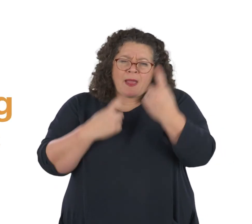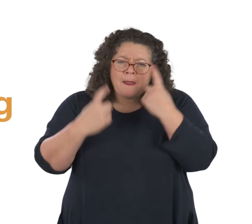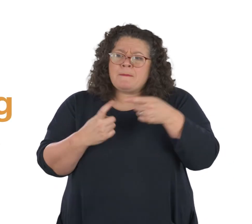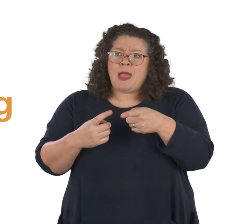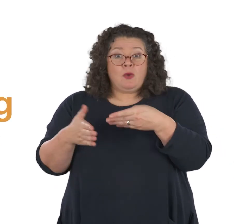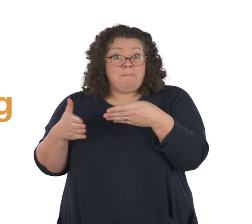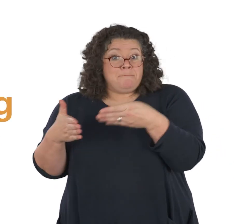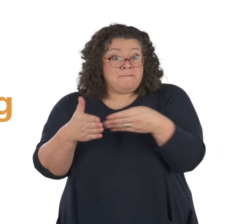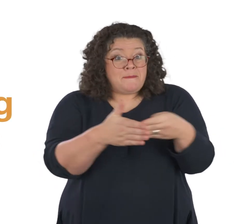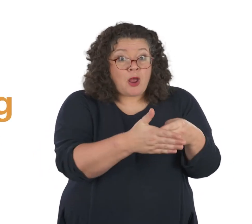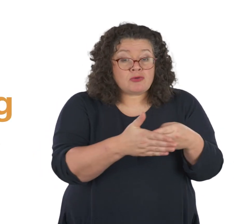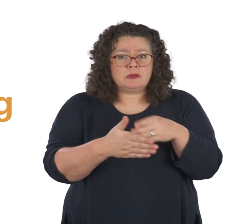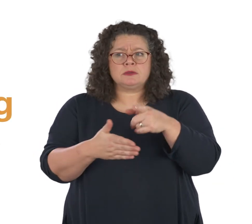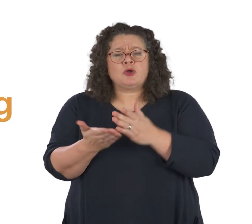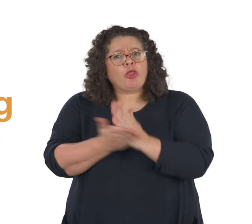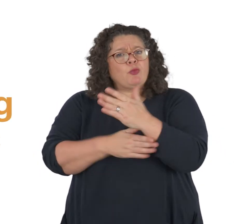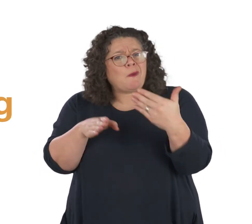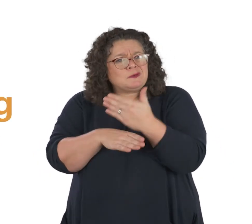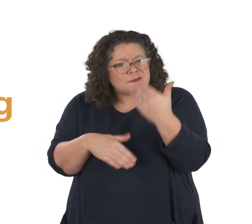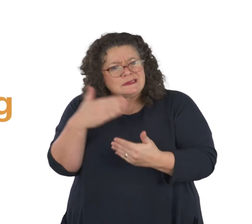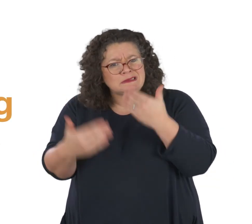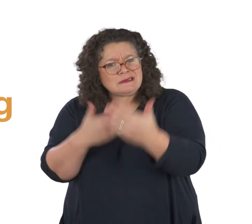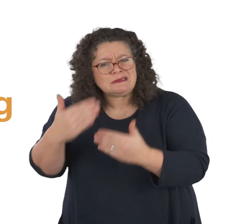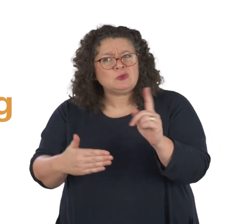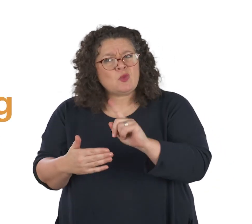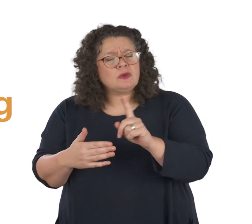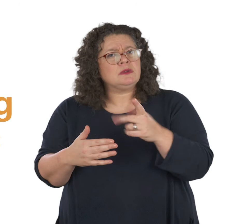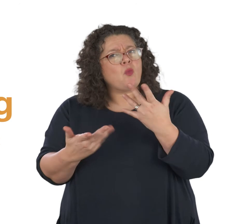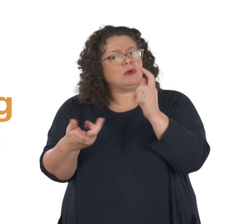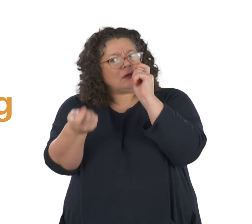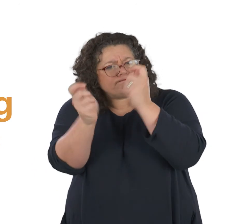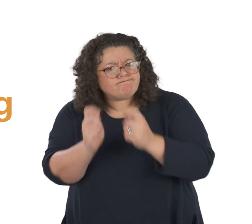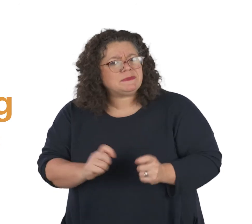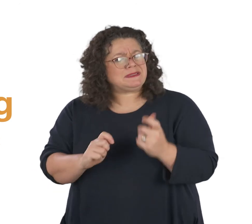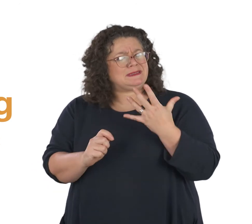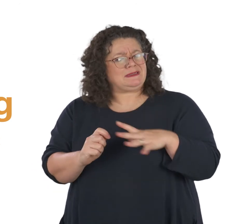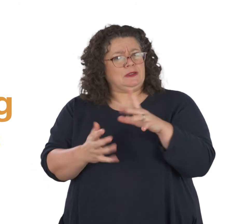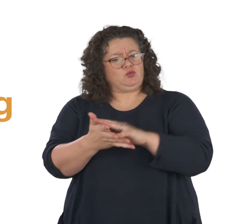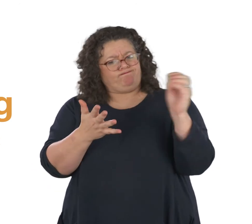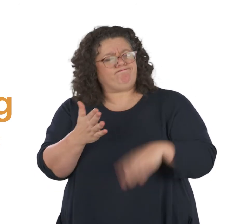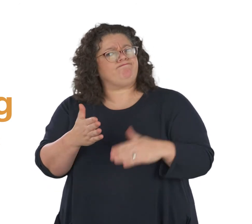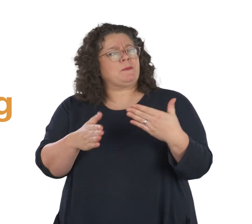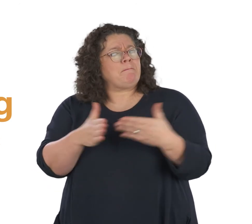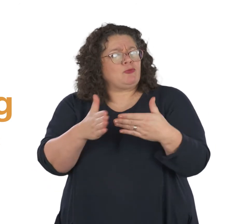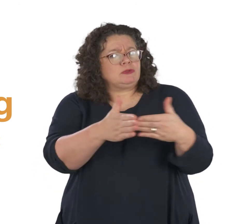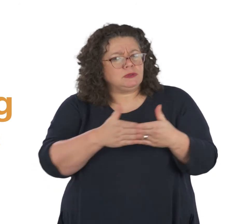sy'n gysylltiedig â nam rydych chi'n ei wynebu yn ystod eich gweithgareddau ymgyrchu, a pha addasiadau fyddai'n